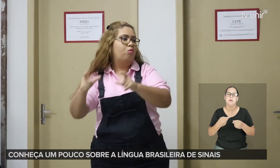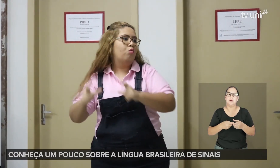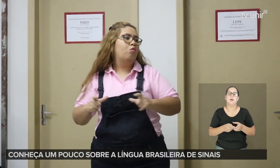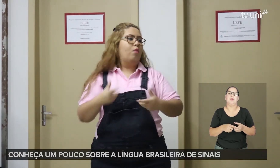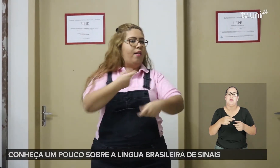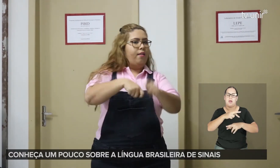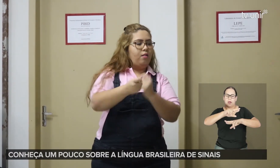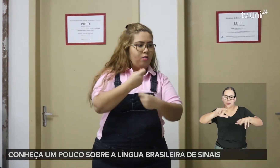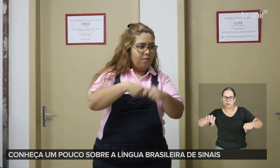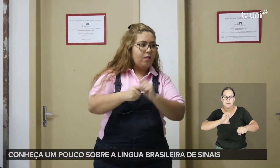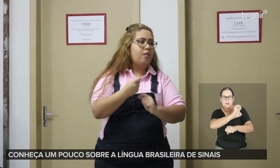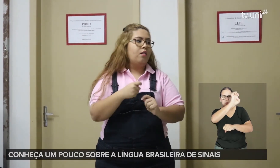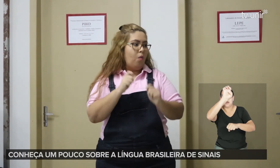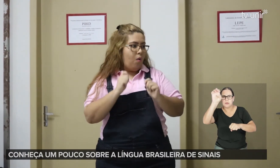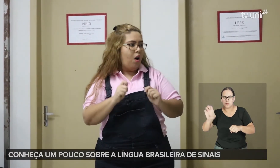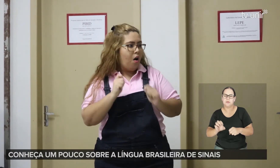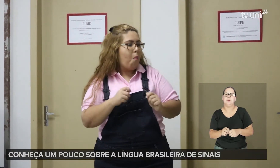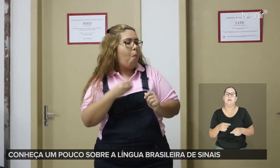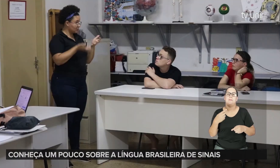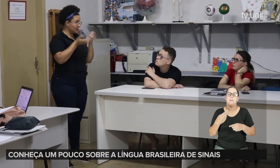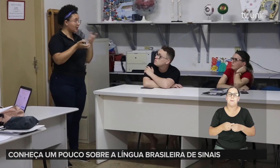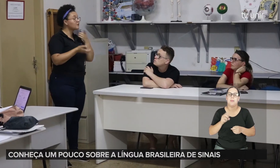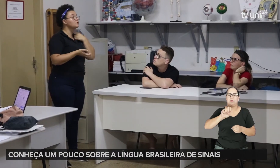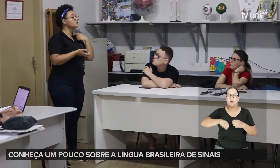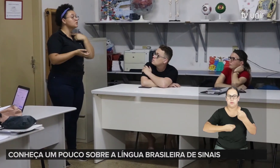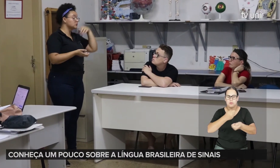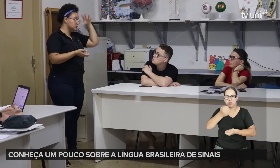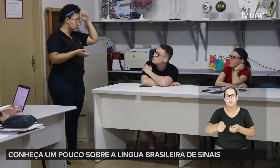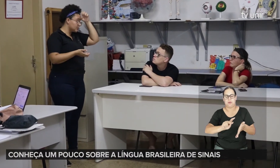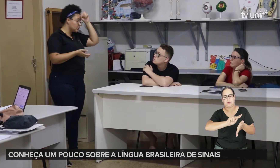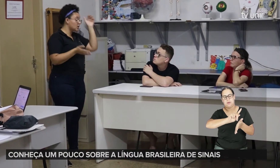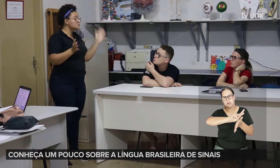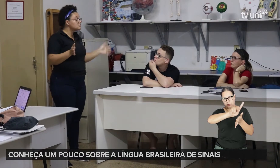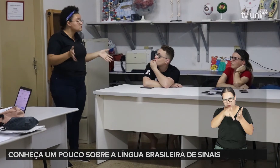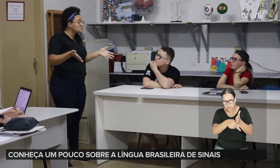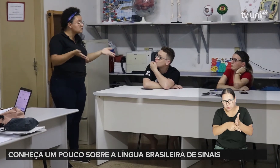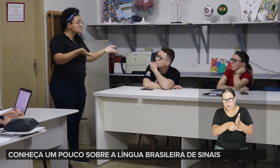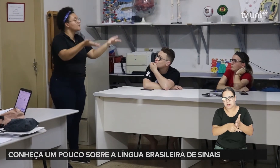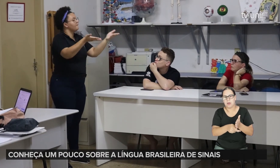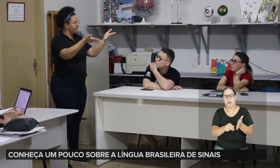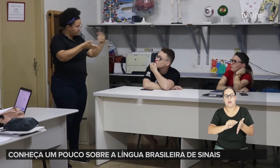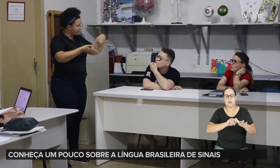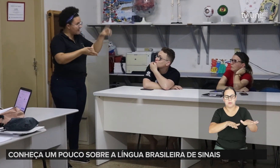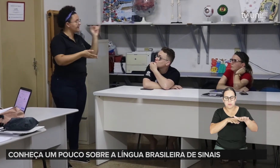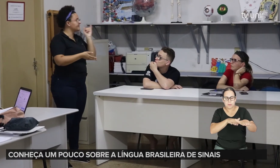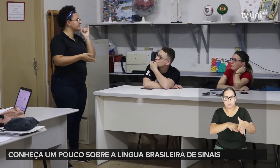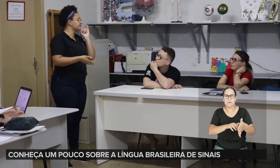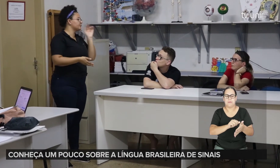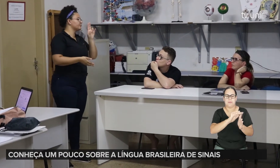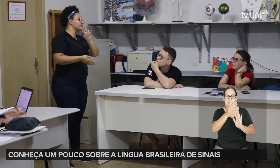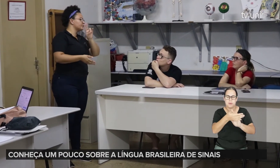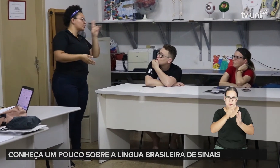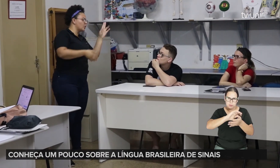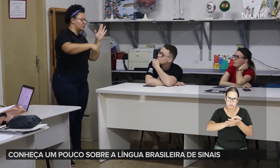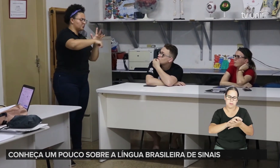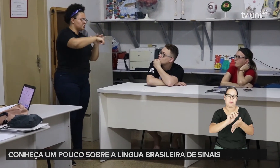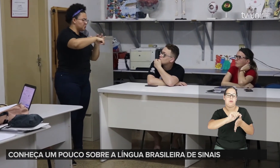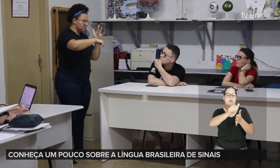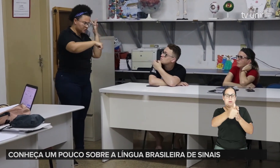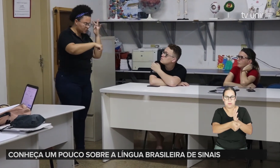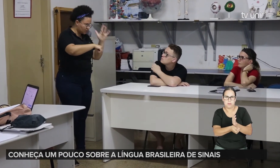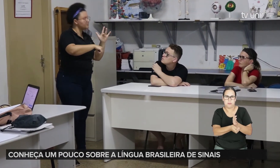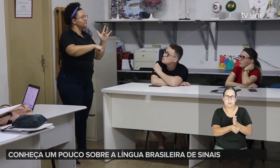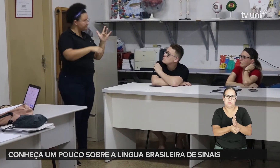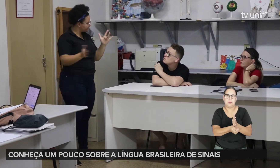que distinguem elas dependendo da localidade. Os sinais são formados a partir de parâmetros, como a combinação de movimento das mãos.